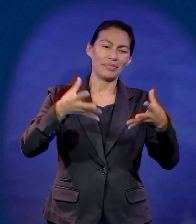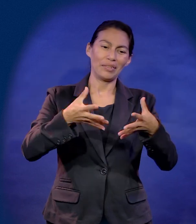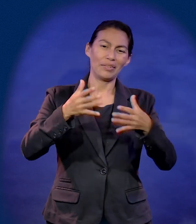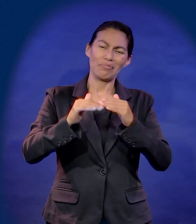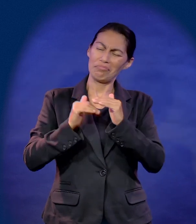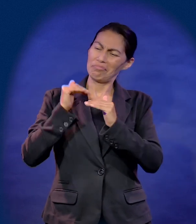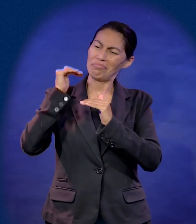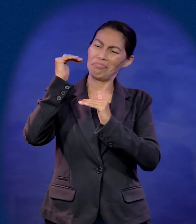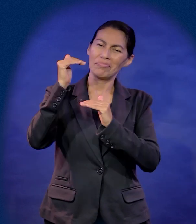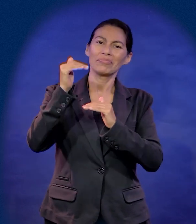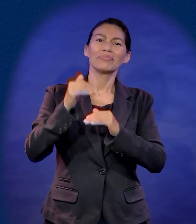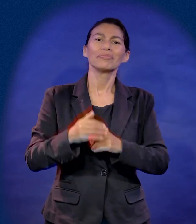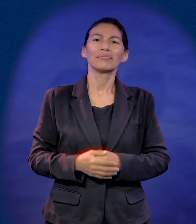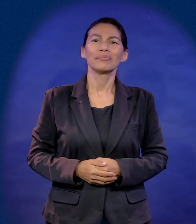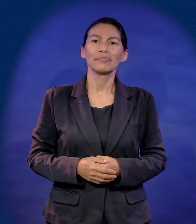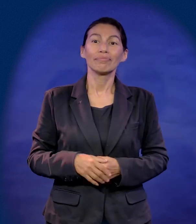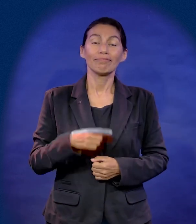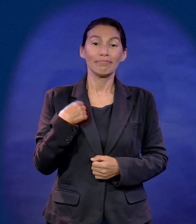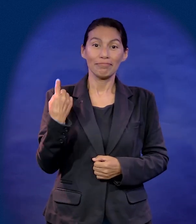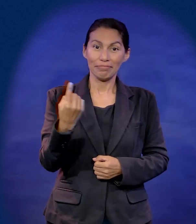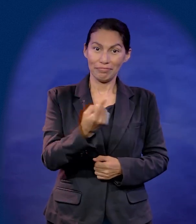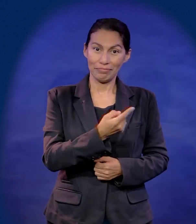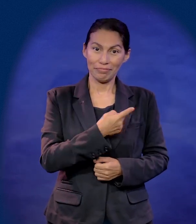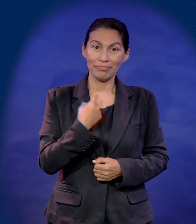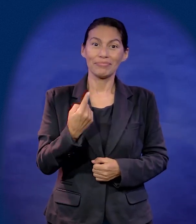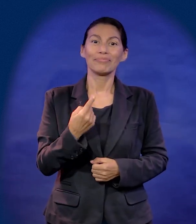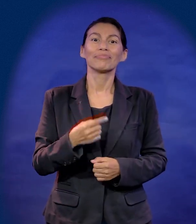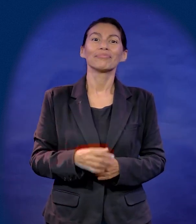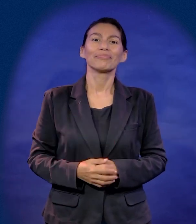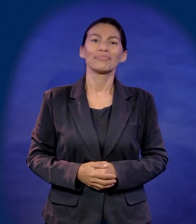la creación más alta. Dígale al de al lado.